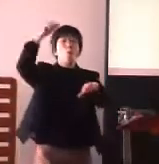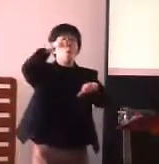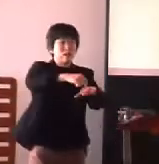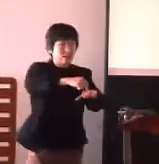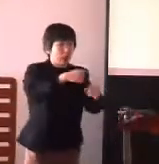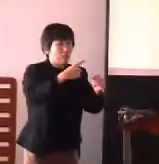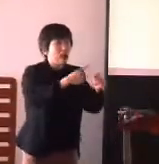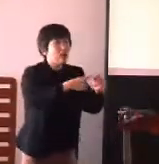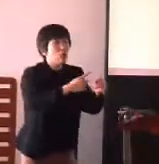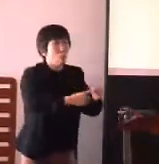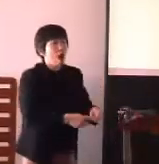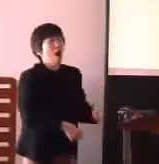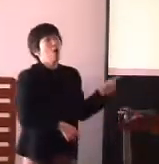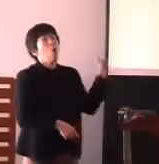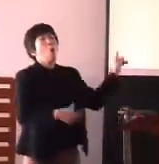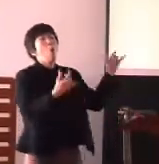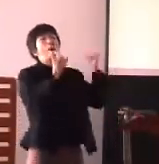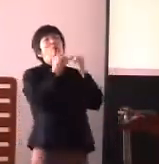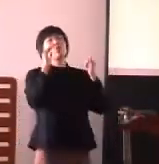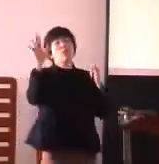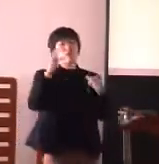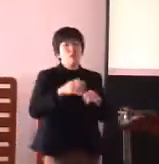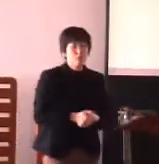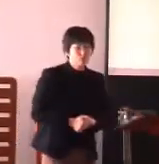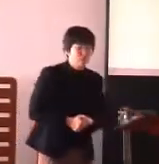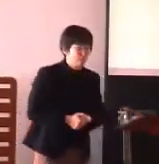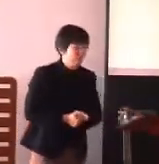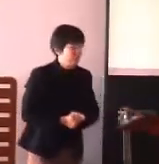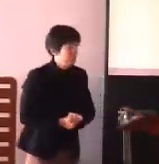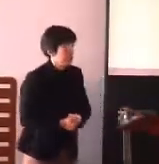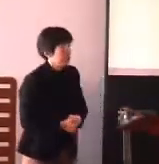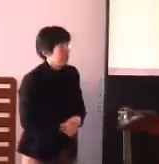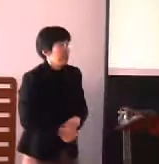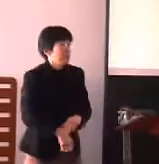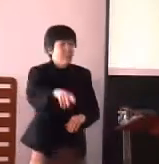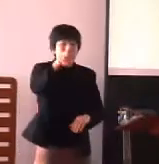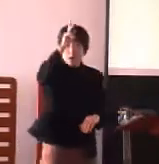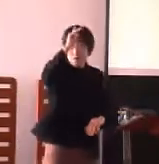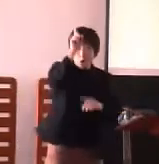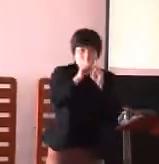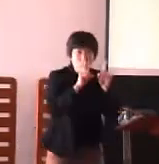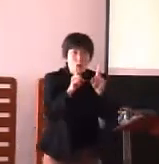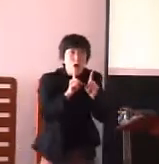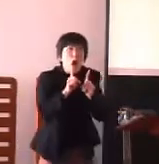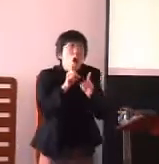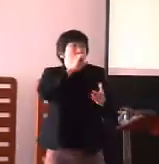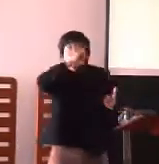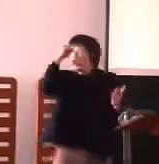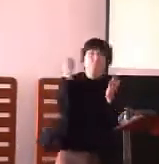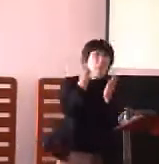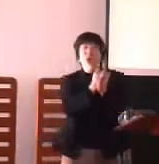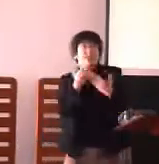ども目がないために困難や迫害が起こるとすぐつまずいてしま